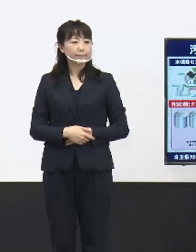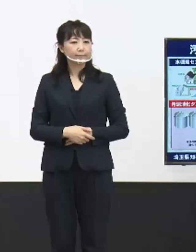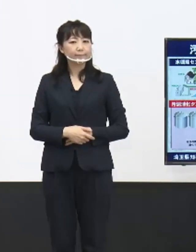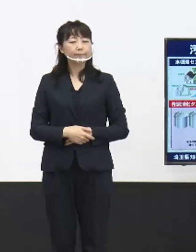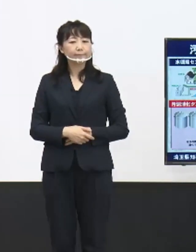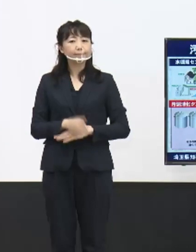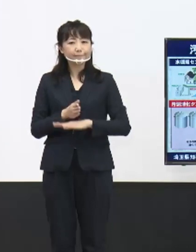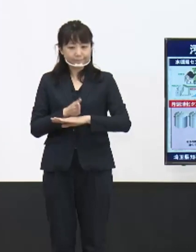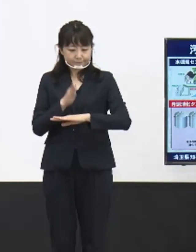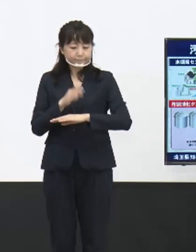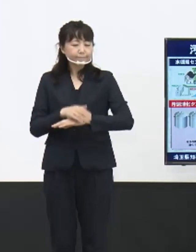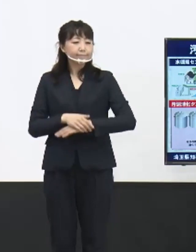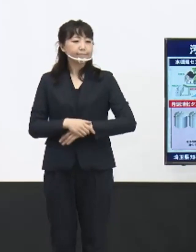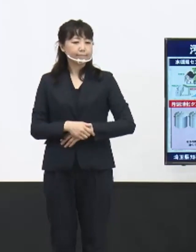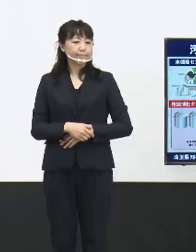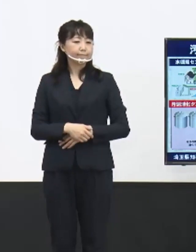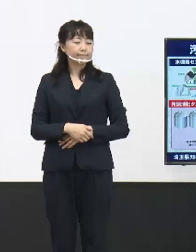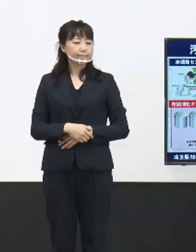ございます。